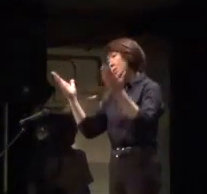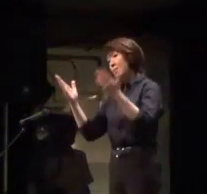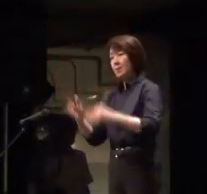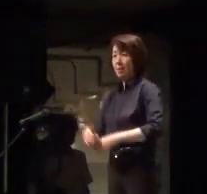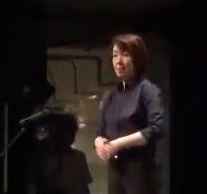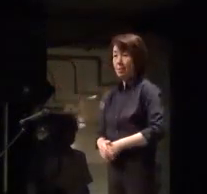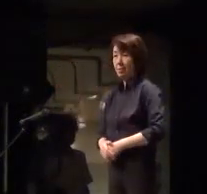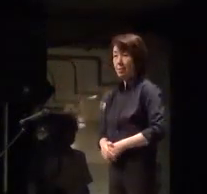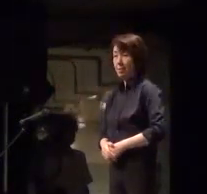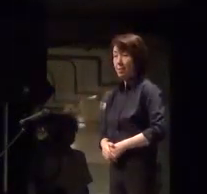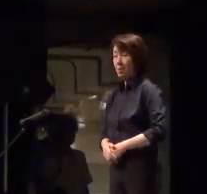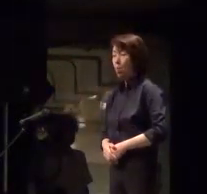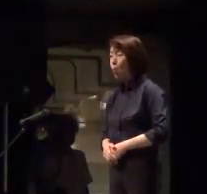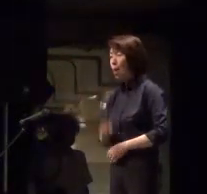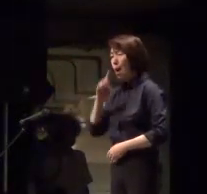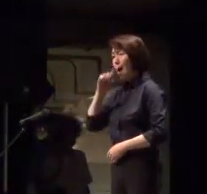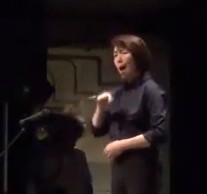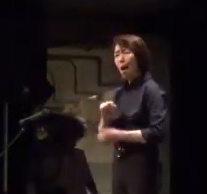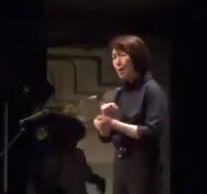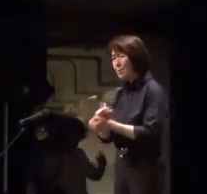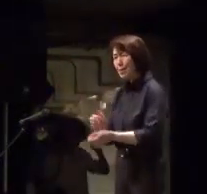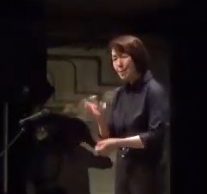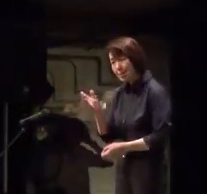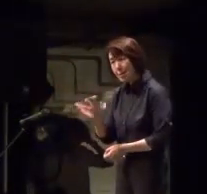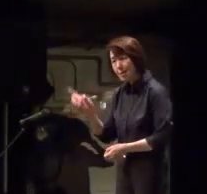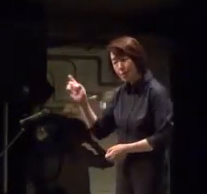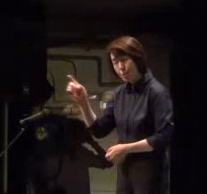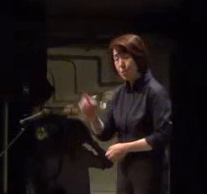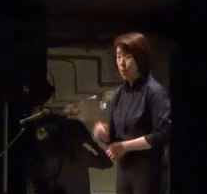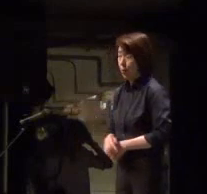。犯罪なんじゃないですかこれは。